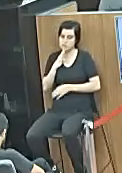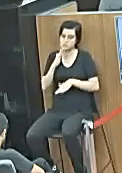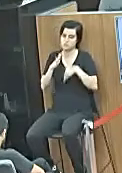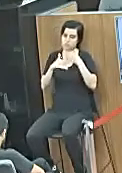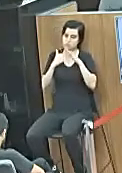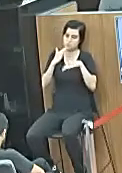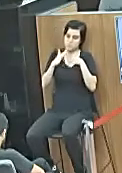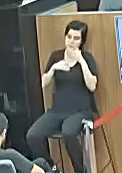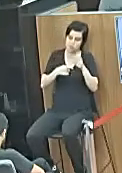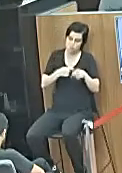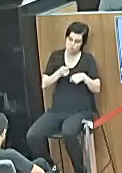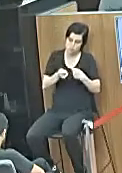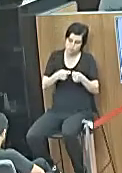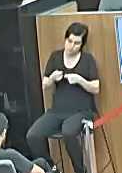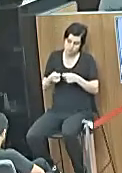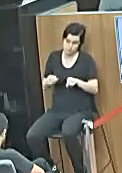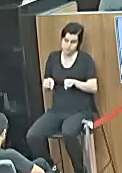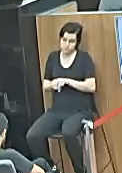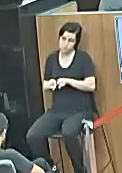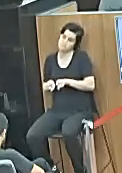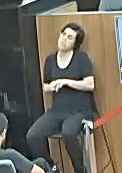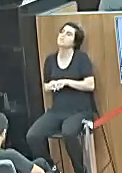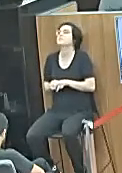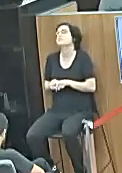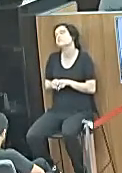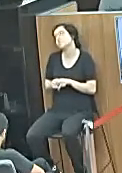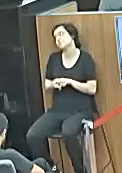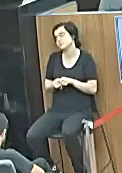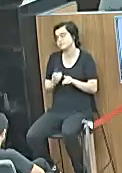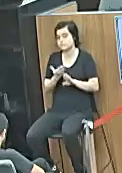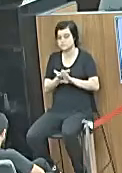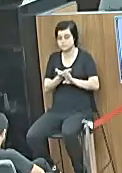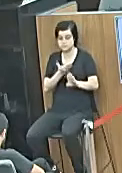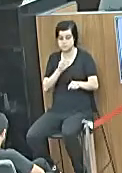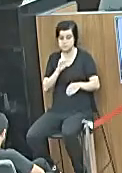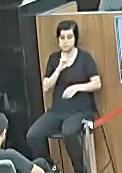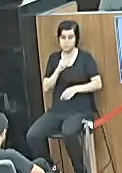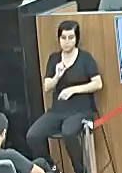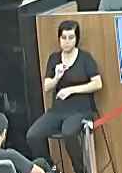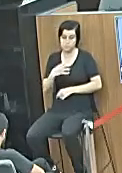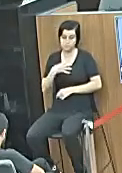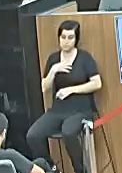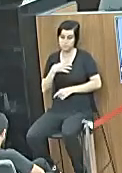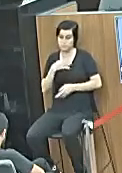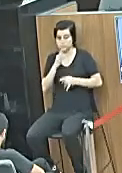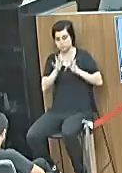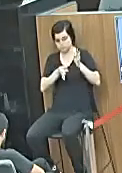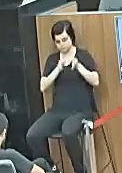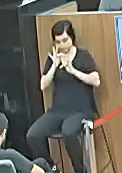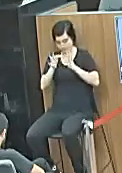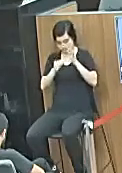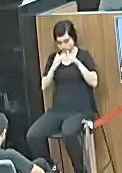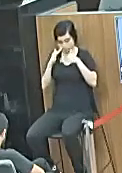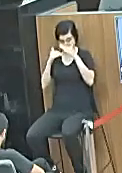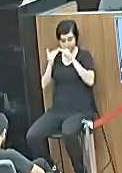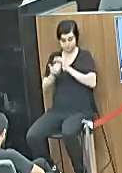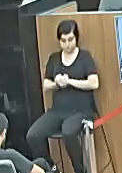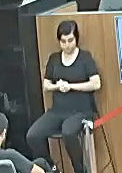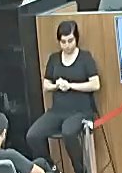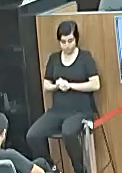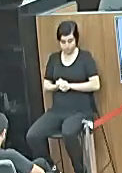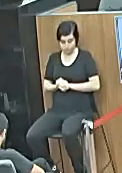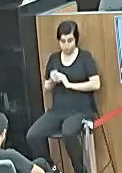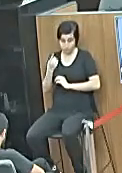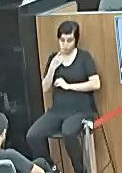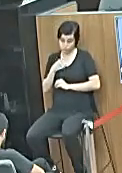econômico ea descentralização da ciência da tecnologia e da inovação e por último